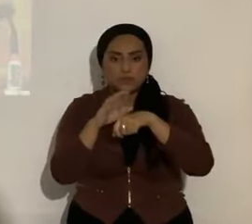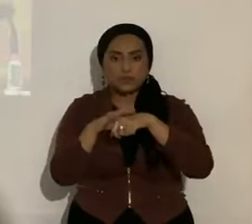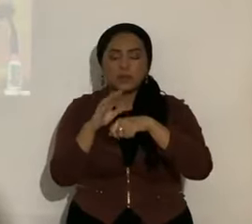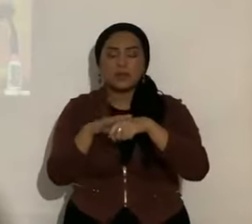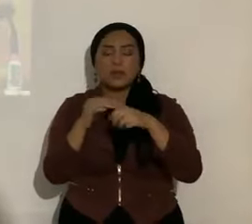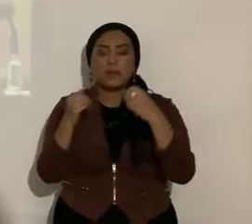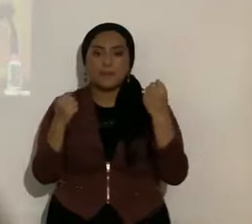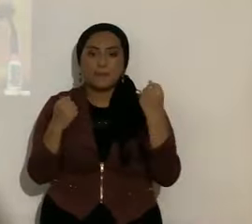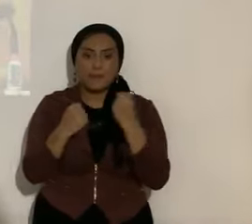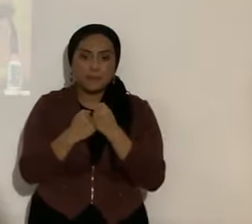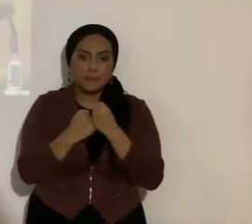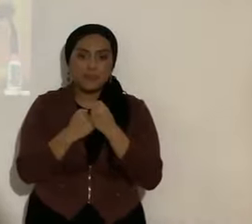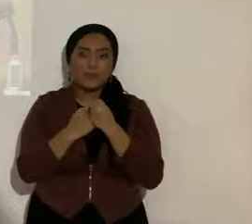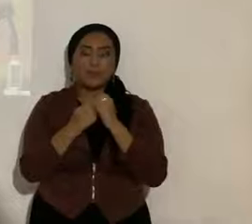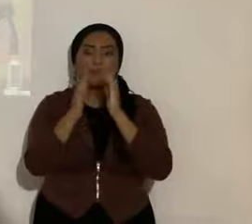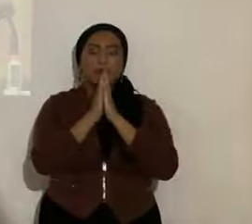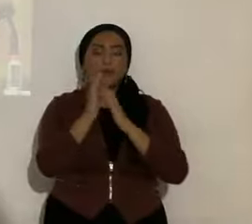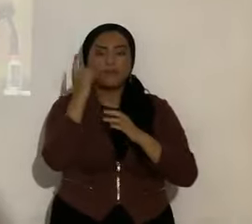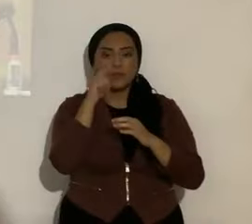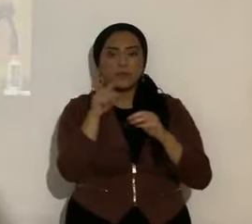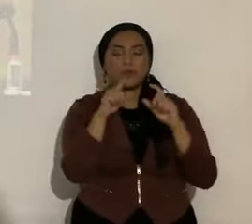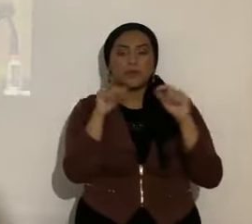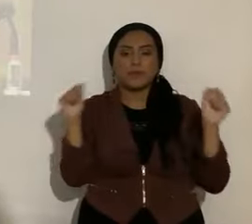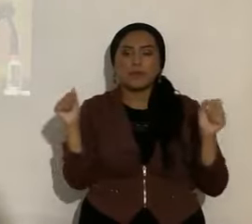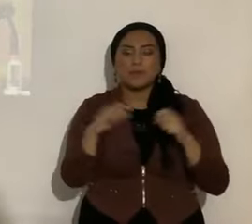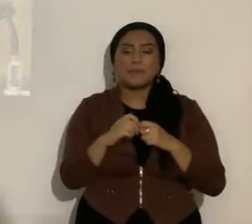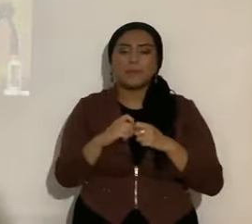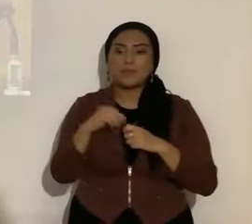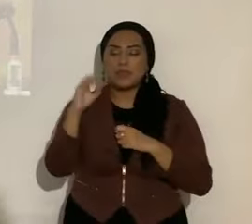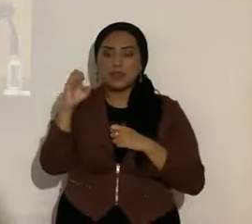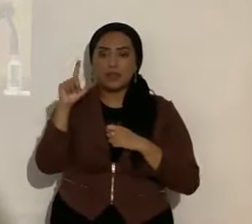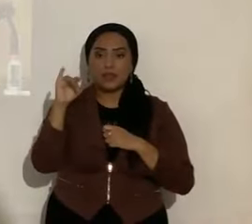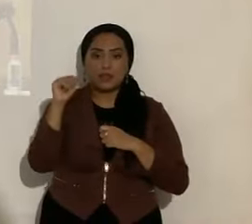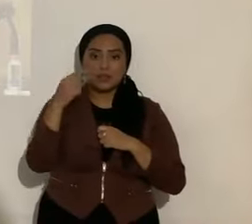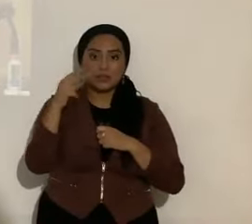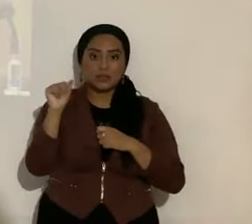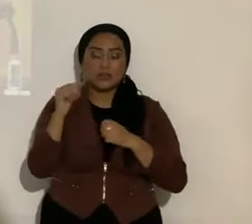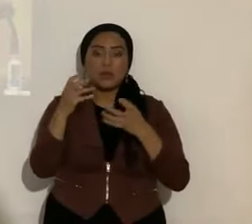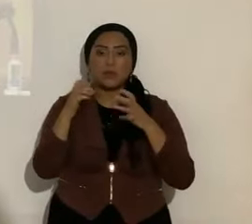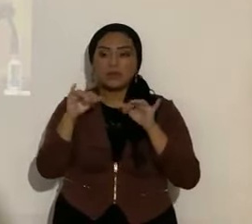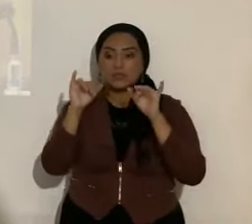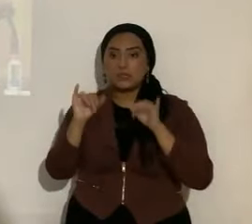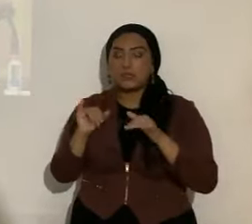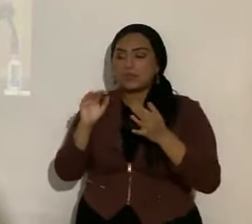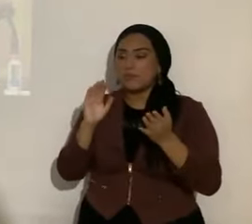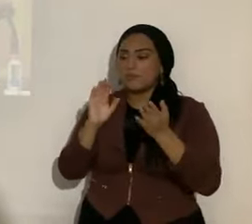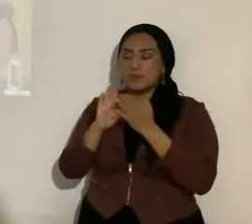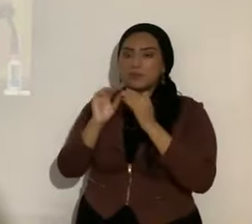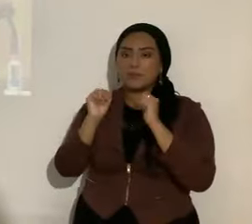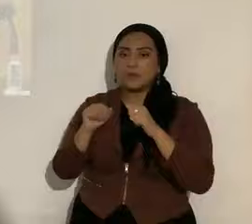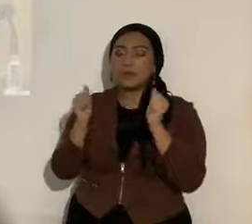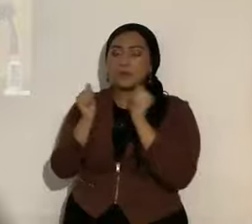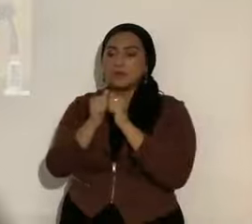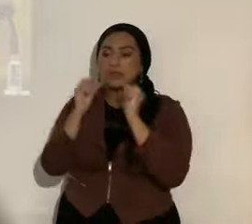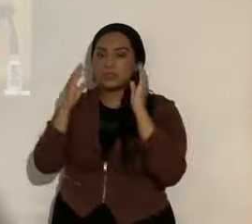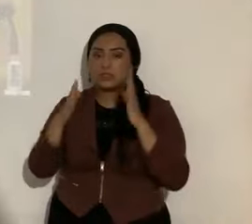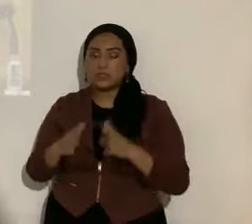te edifica, te consuela, ora por ti, etc. Entonces, Eliseo quería permanecer lo más cerca posible de su